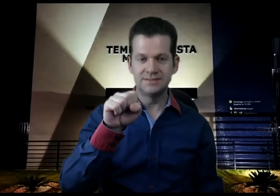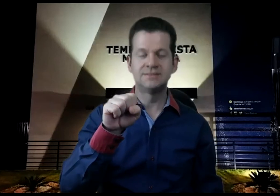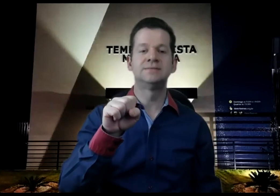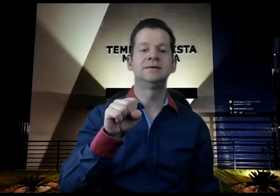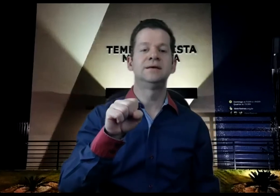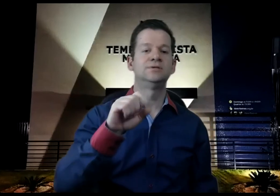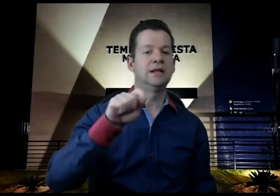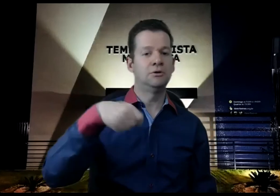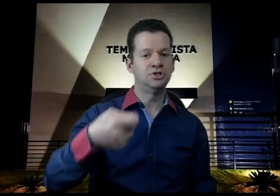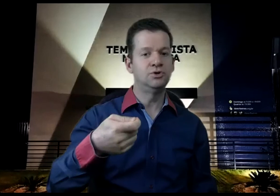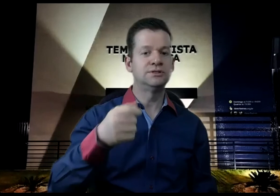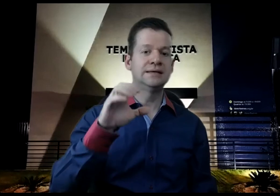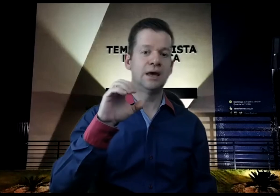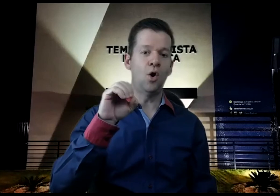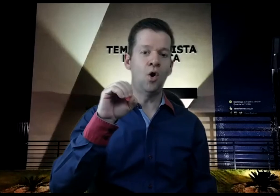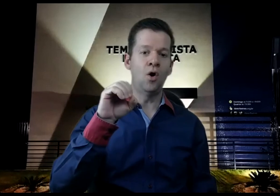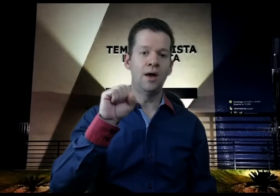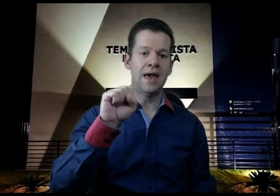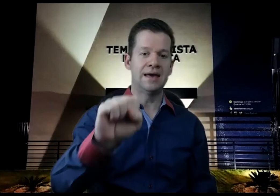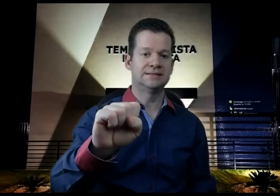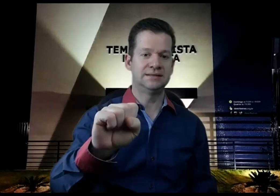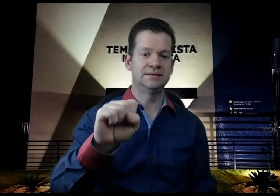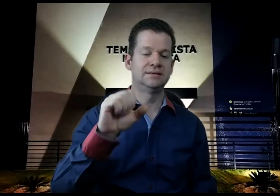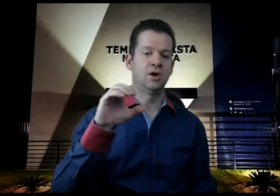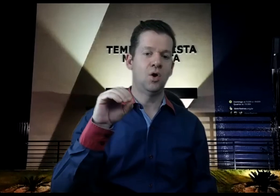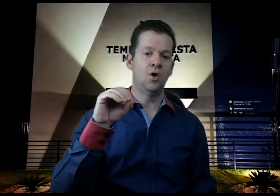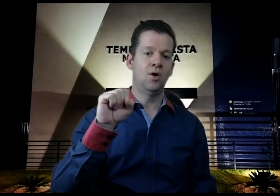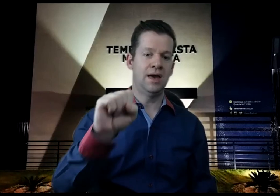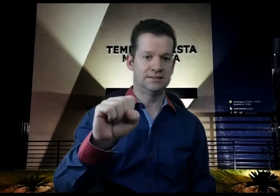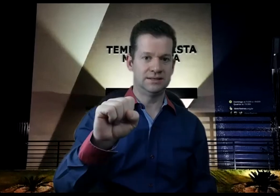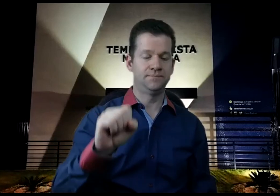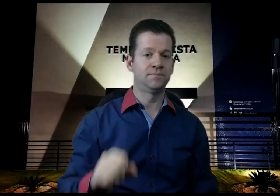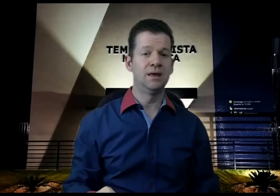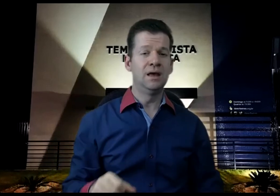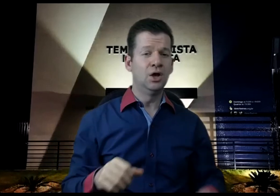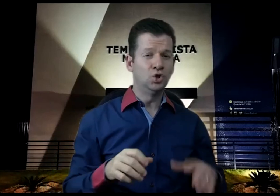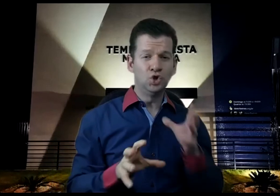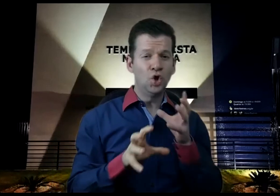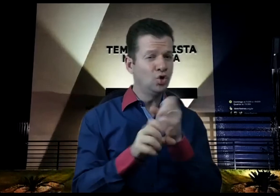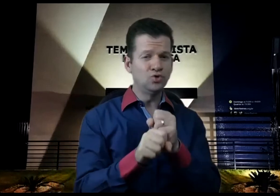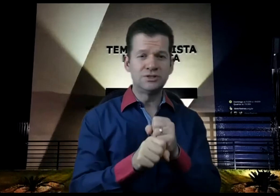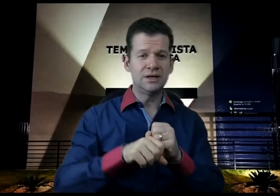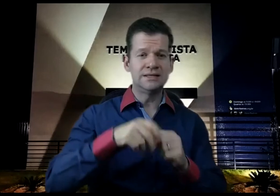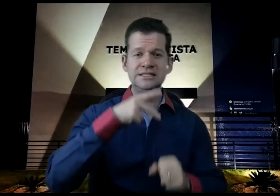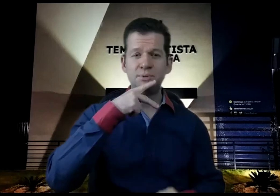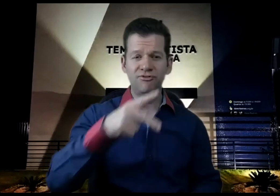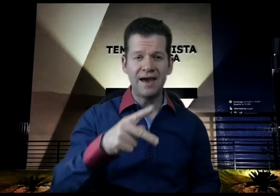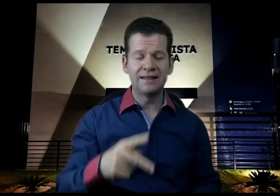Oséias, o sinal de Oséias é O-S. O-S. Todos esses profetas, você